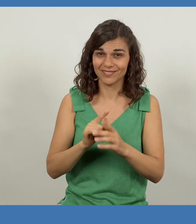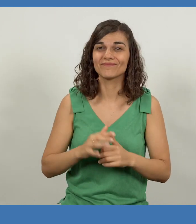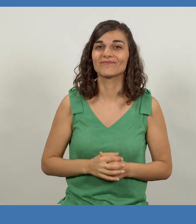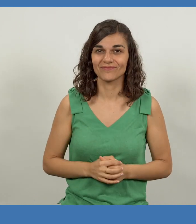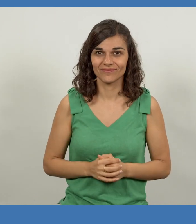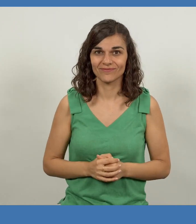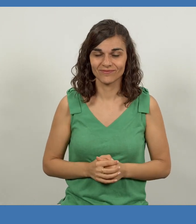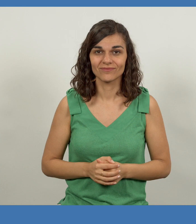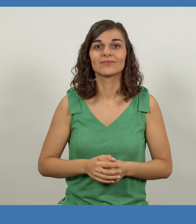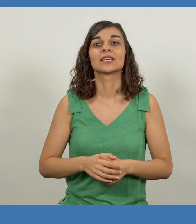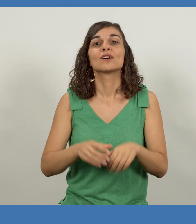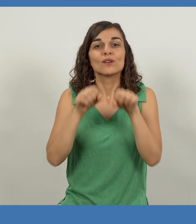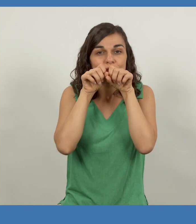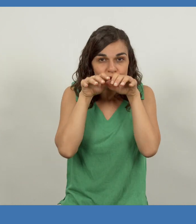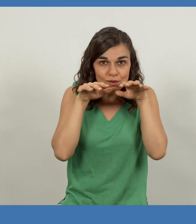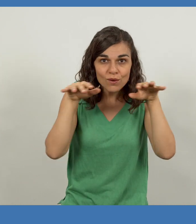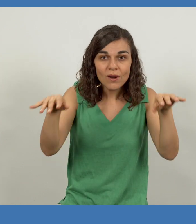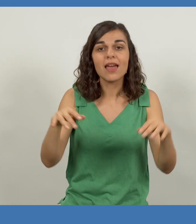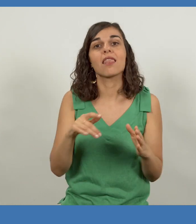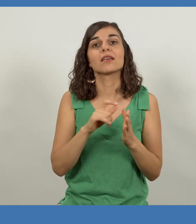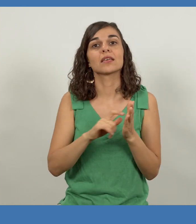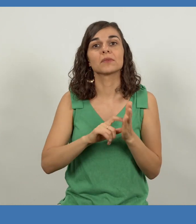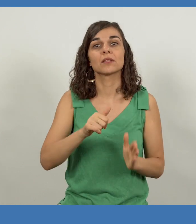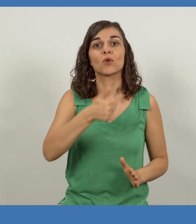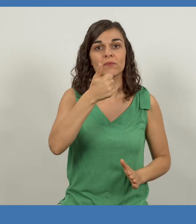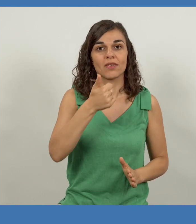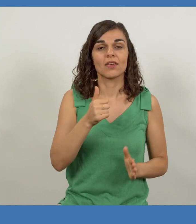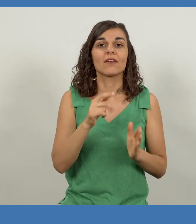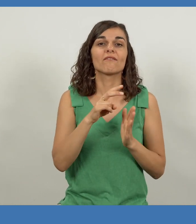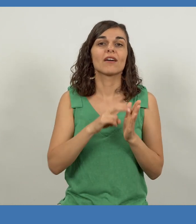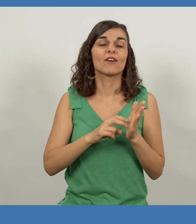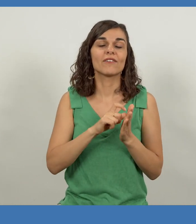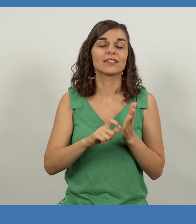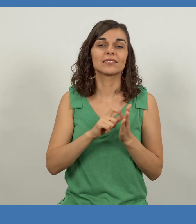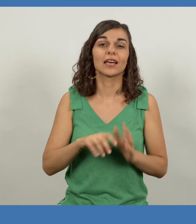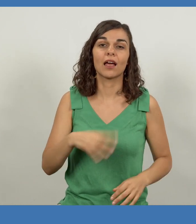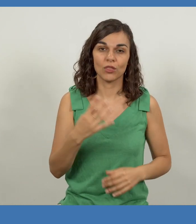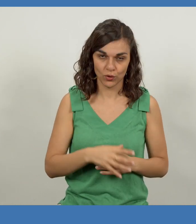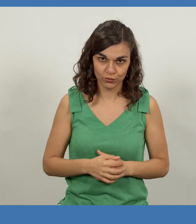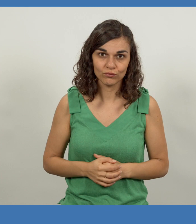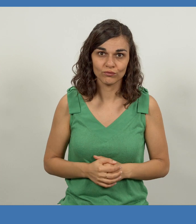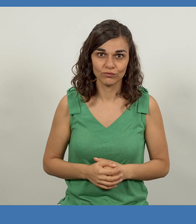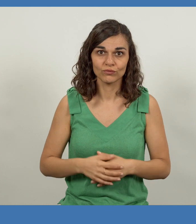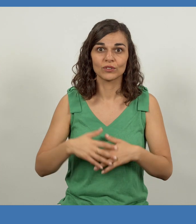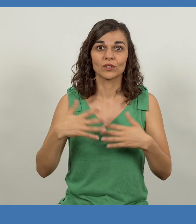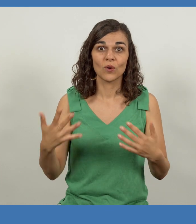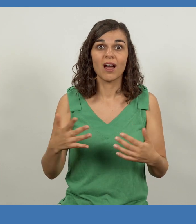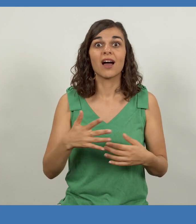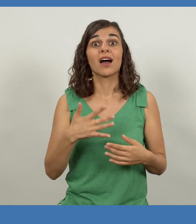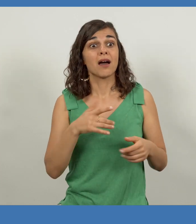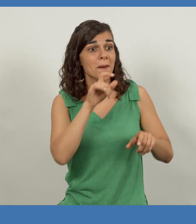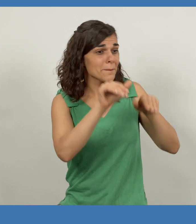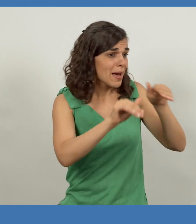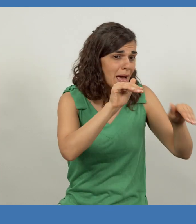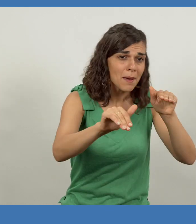Dans Joël chapitre 1er verset 14, il est dit « Publiez un jeûne, une convocation solennelle, assemblez les